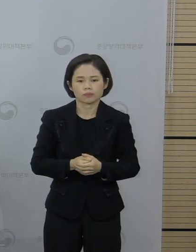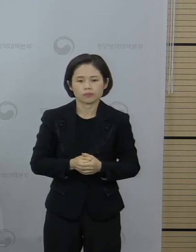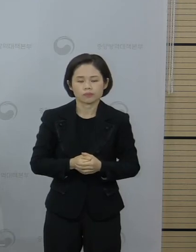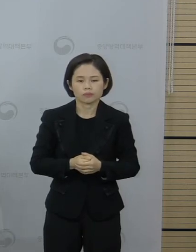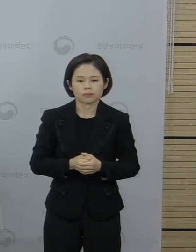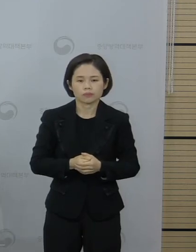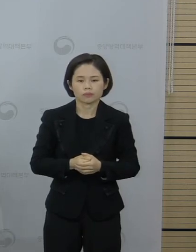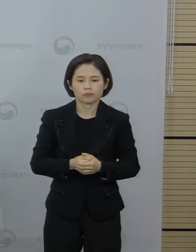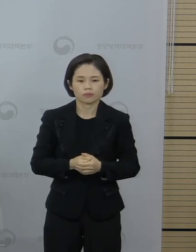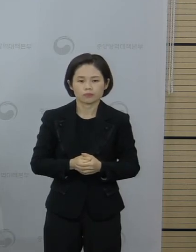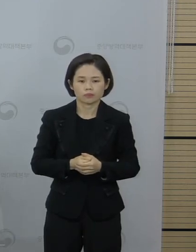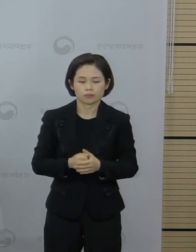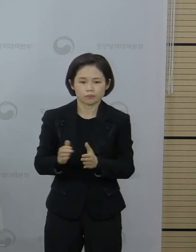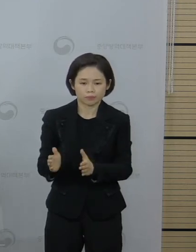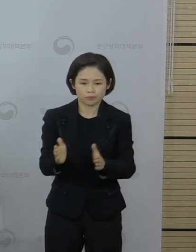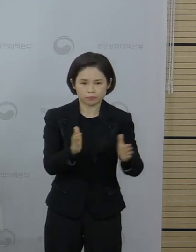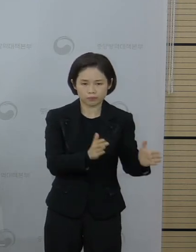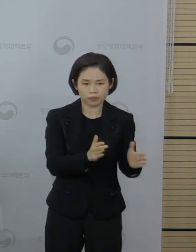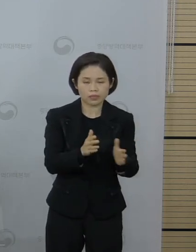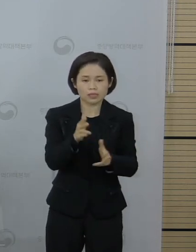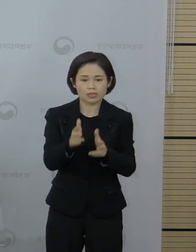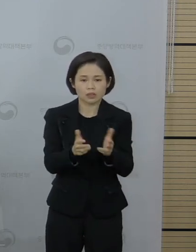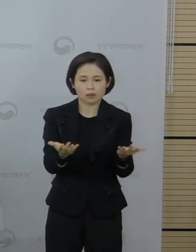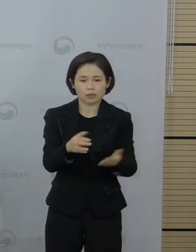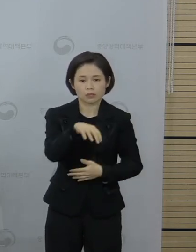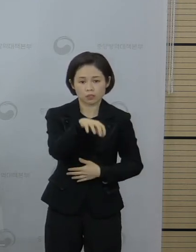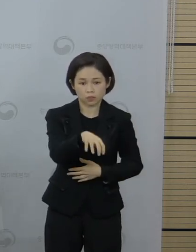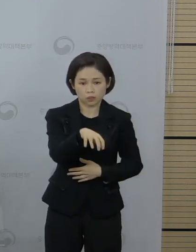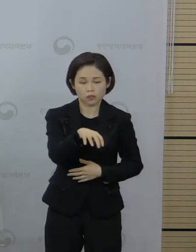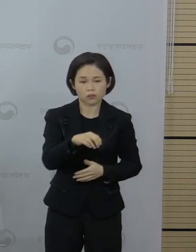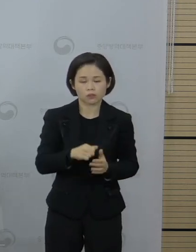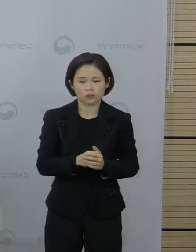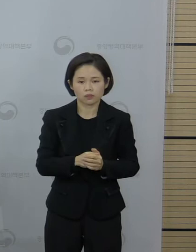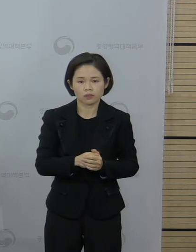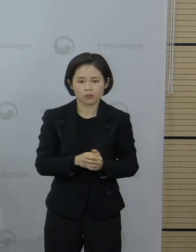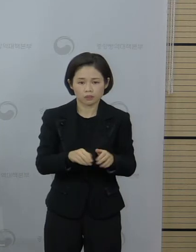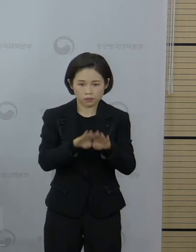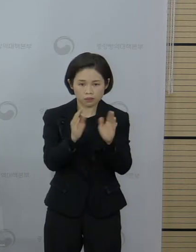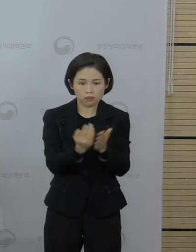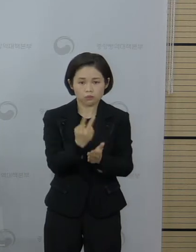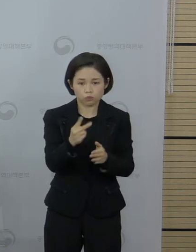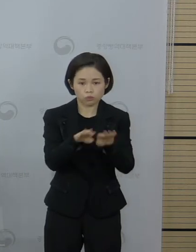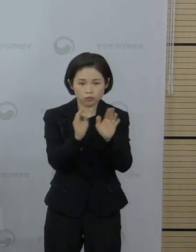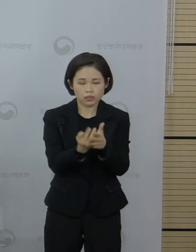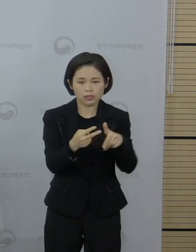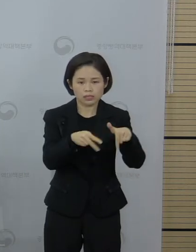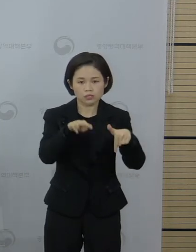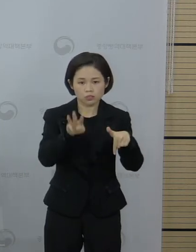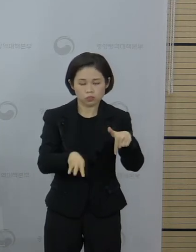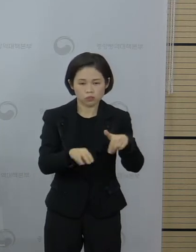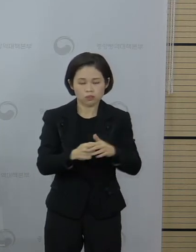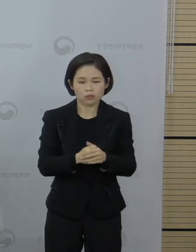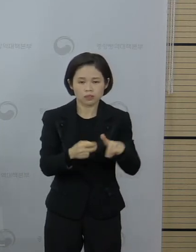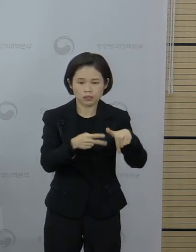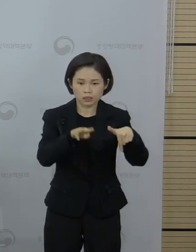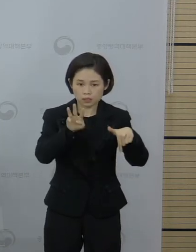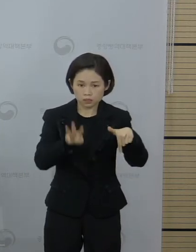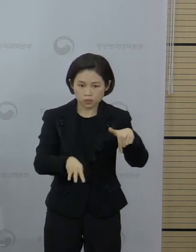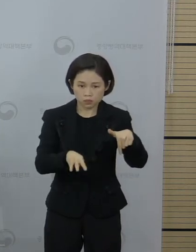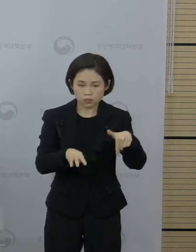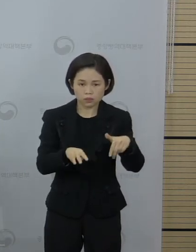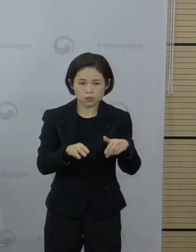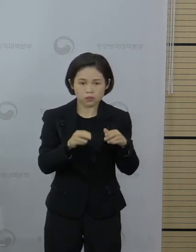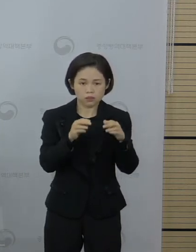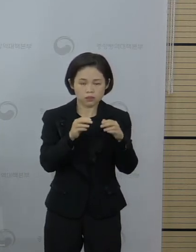다음으로는 주요 사업장이 되겠습니다. 둘다 인천광역시인데, 먼저 인천